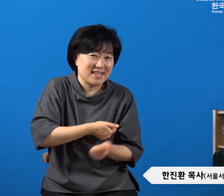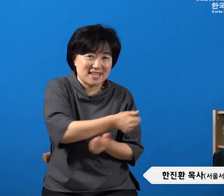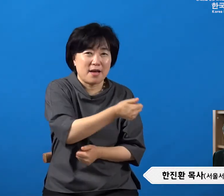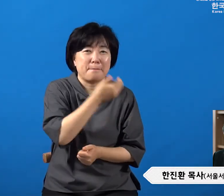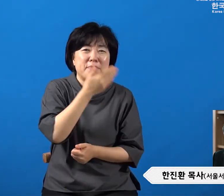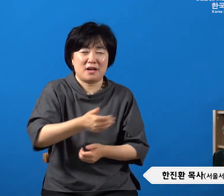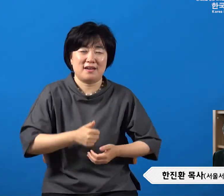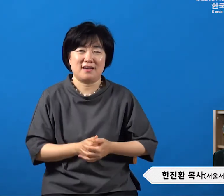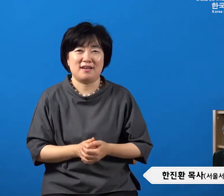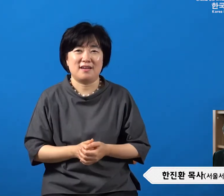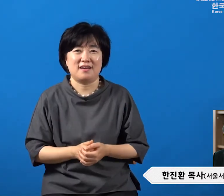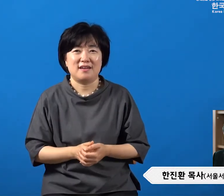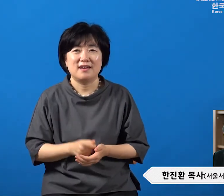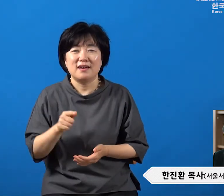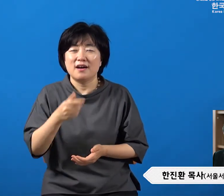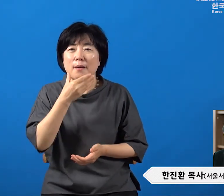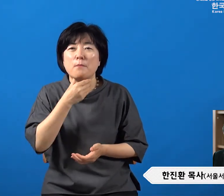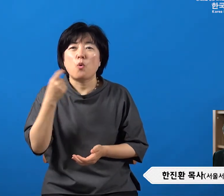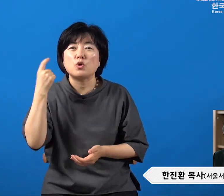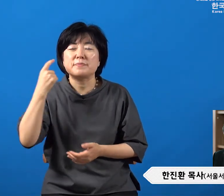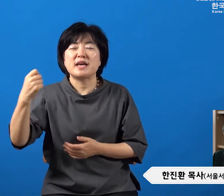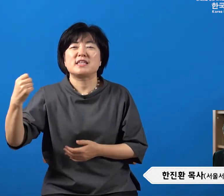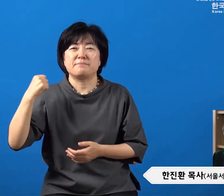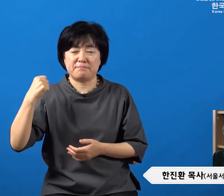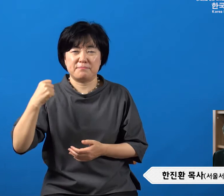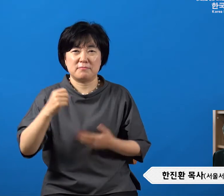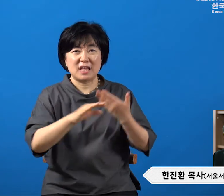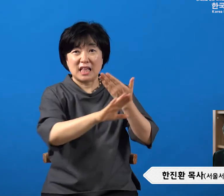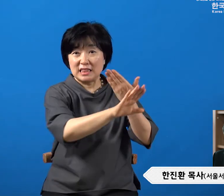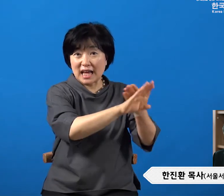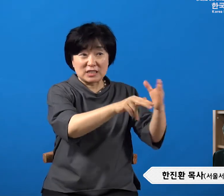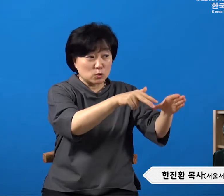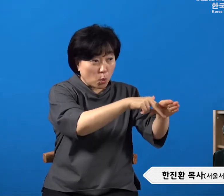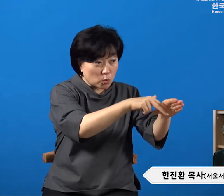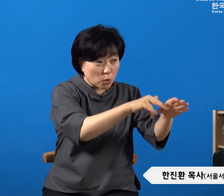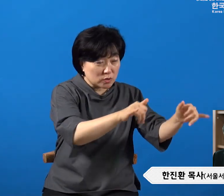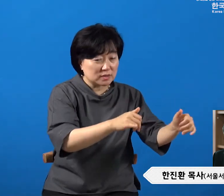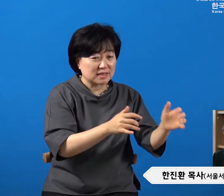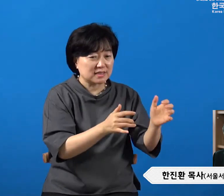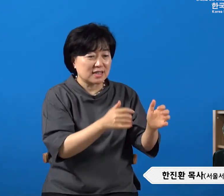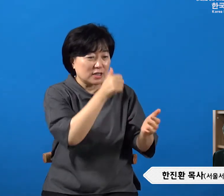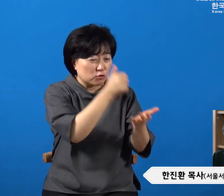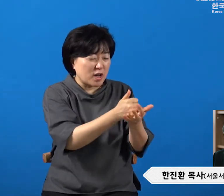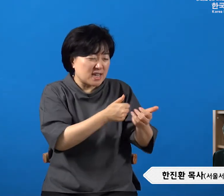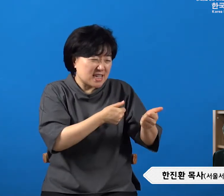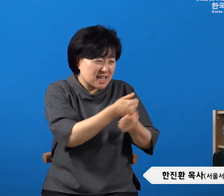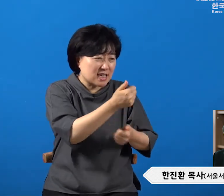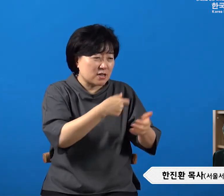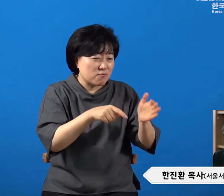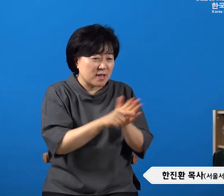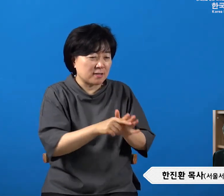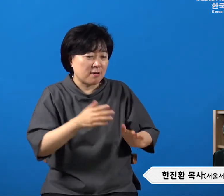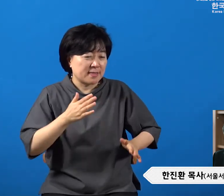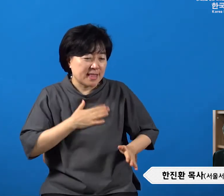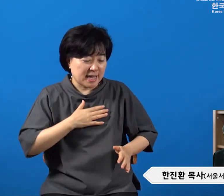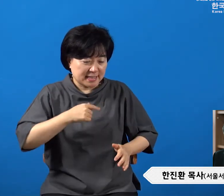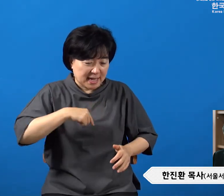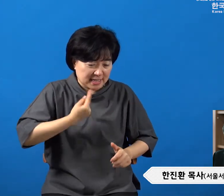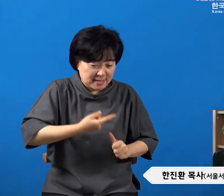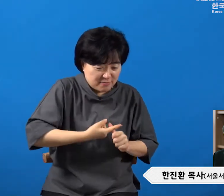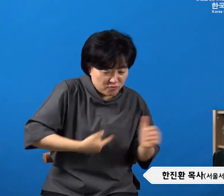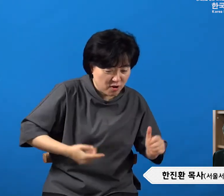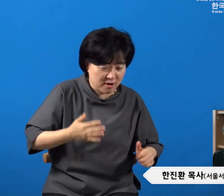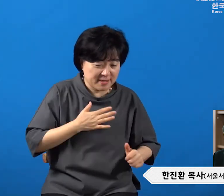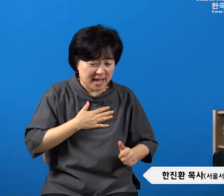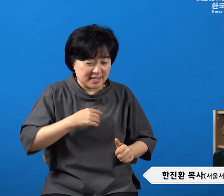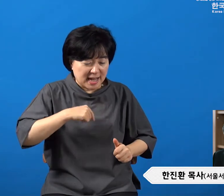그것이 복음이 다른 종교하고 다른 점입니다. 다른 종교는 죄를 이기기 위해서는 너 자신을